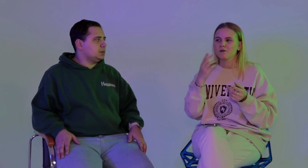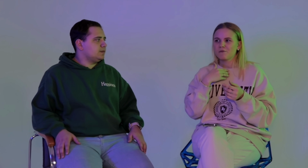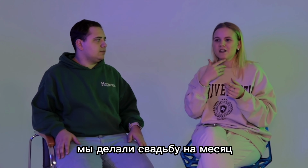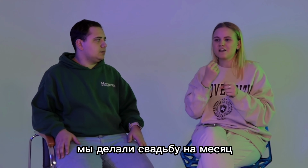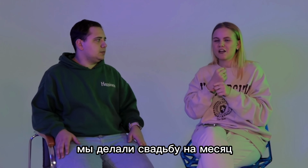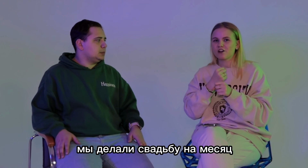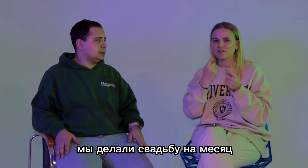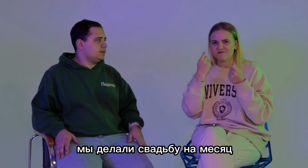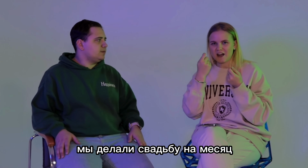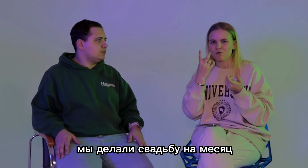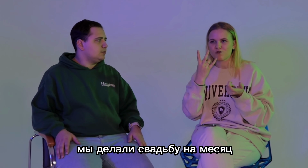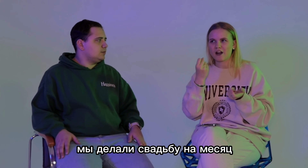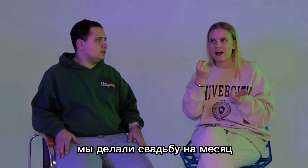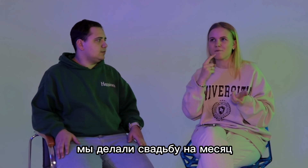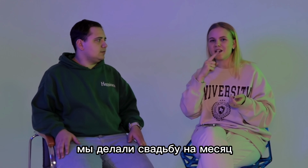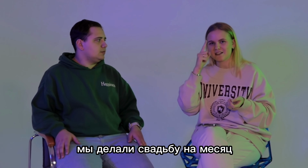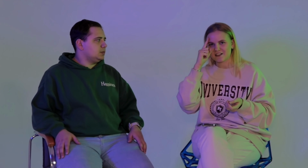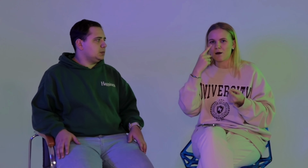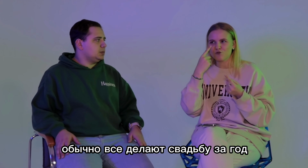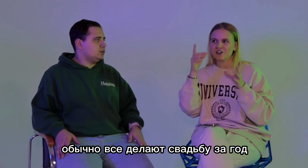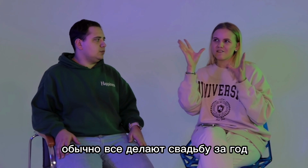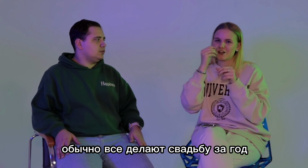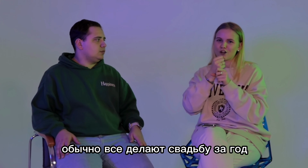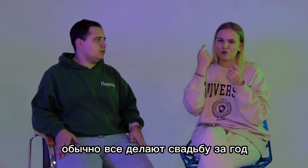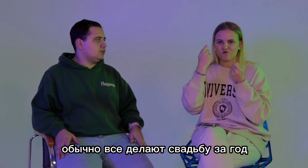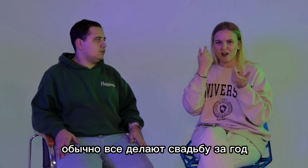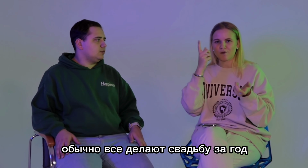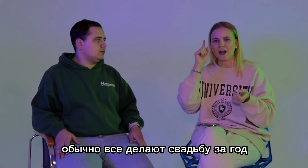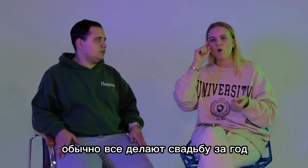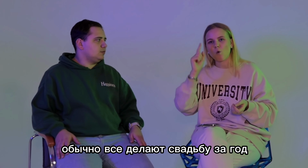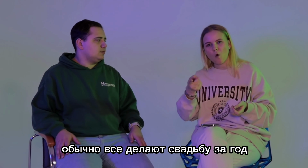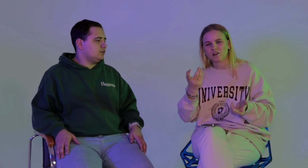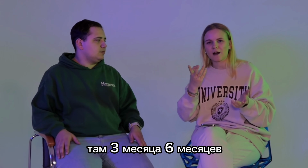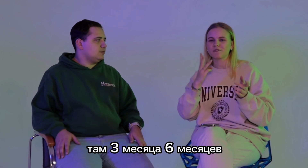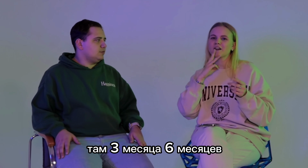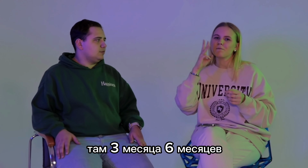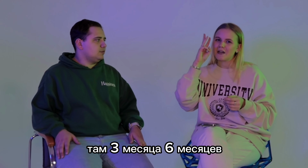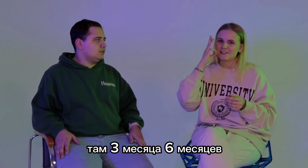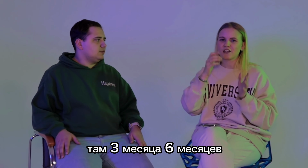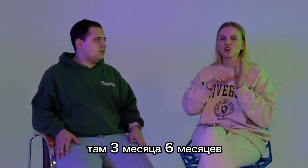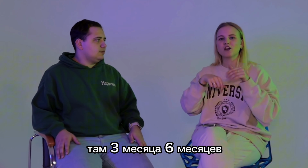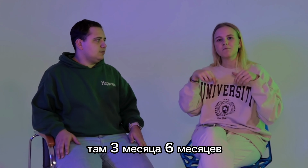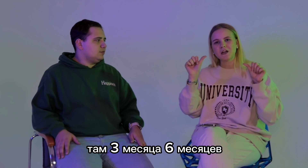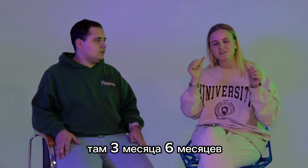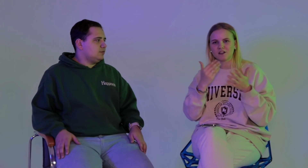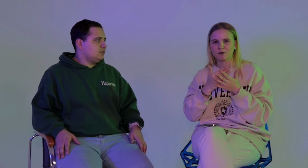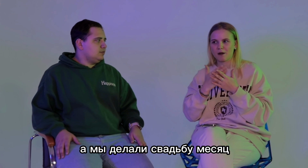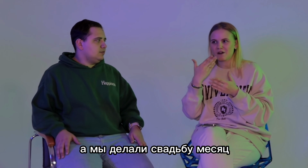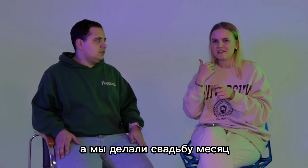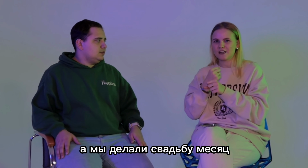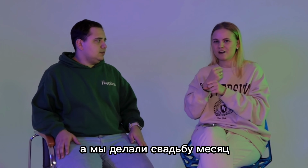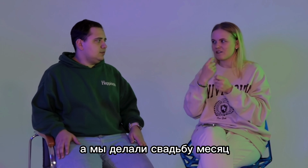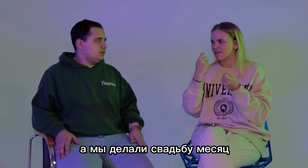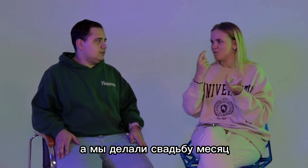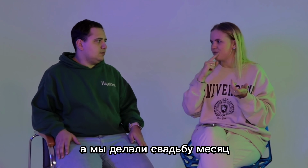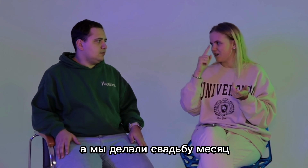Мы делали свадьбу на месяц, обычно все делают свадьбы на год, там 3 месяца, за 6 месяцев. А мы делали свадьбу в